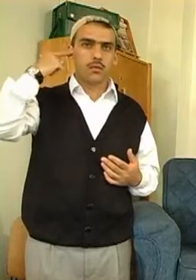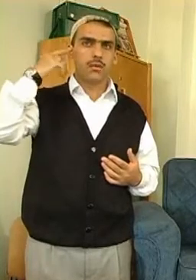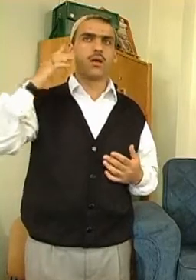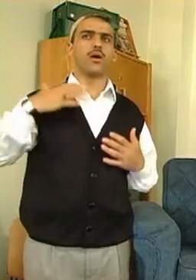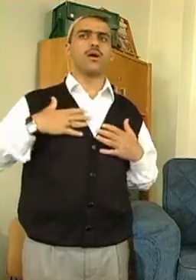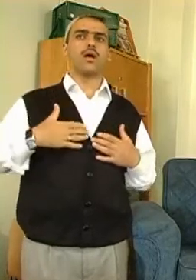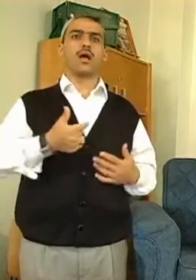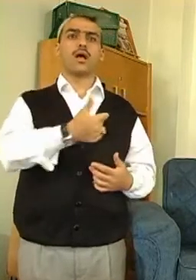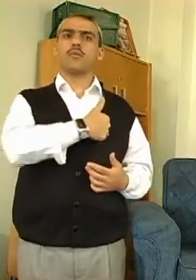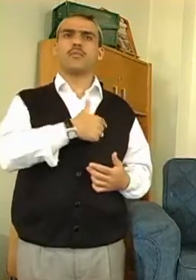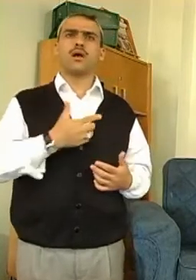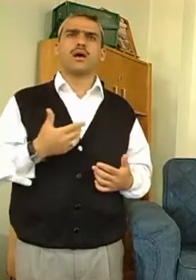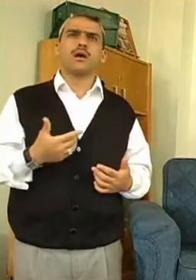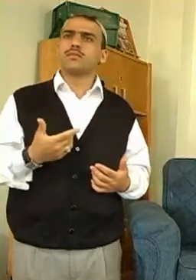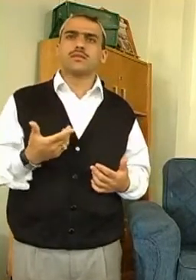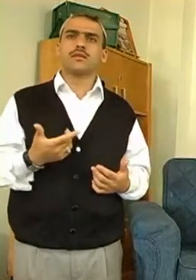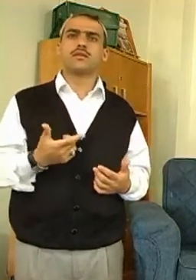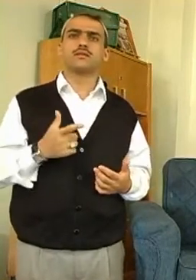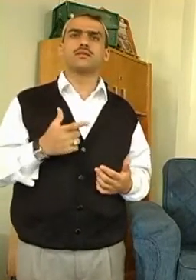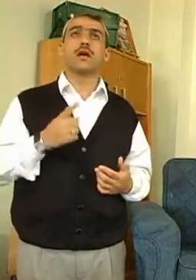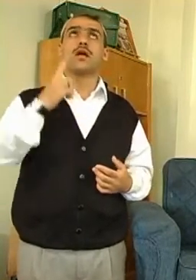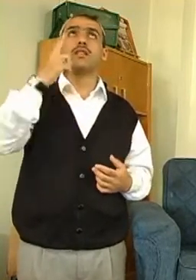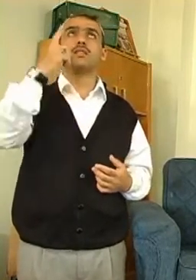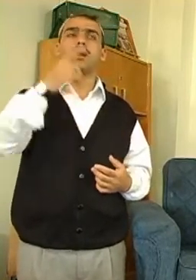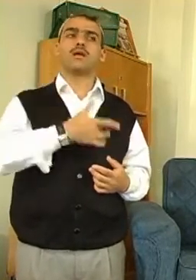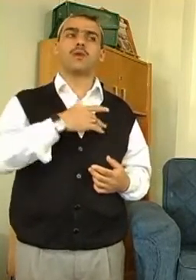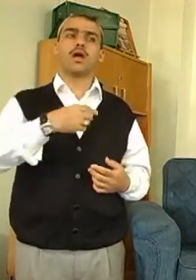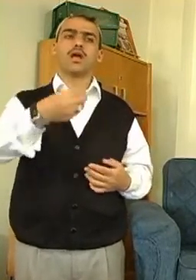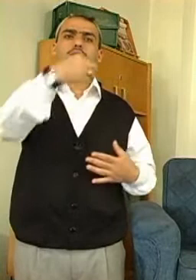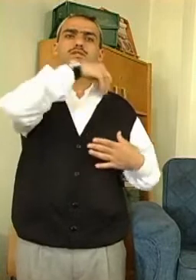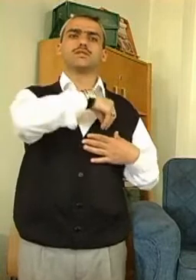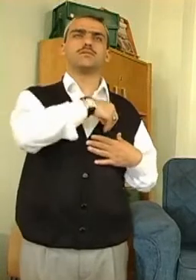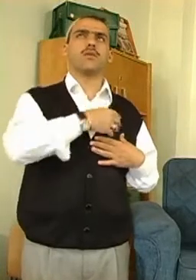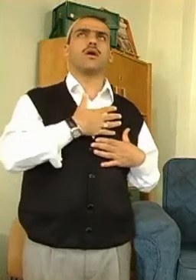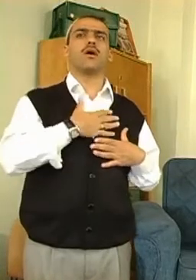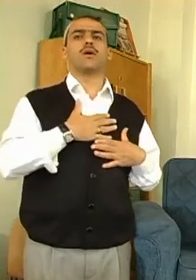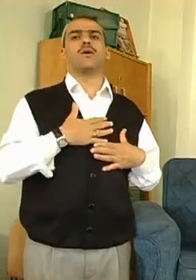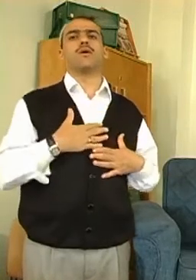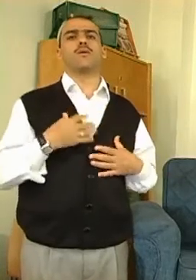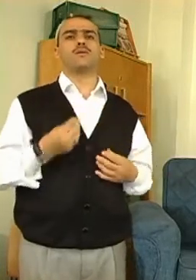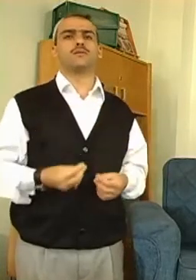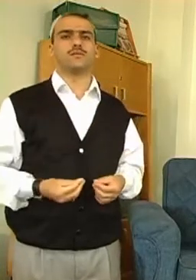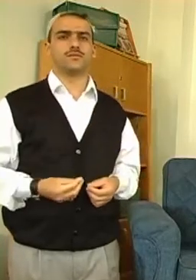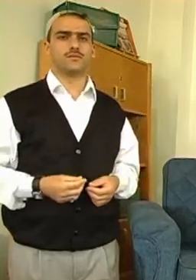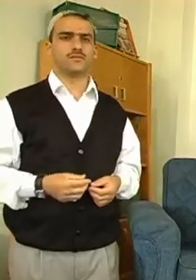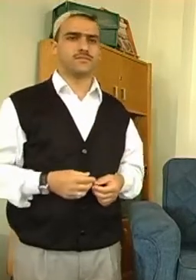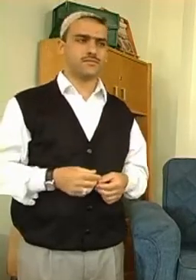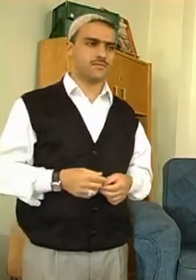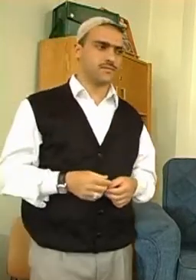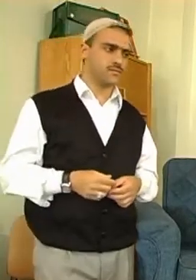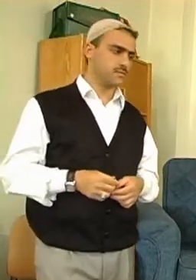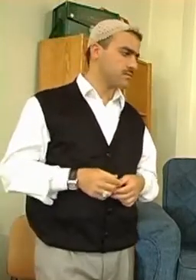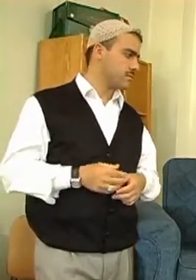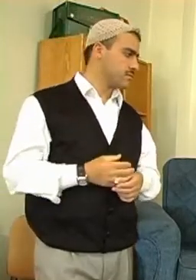evet. O halde şu ehemmiyetsiz olan insan, şu itibarla bütün